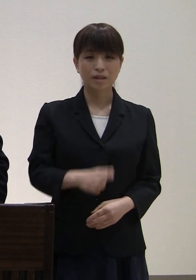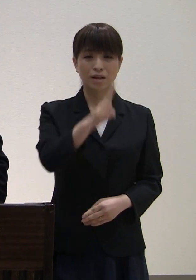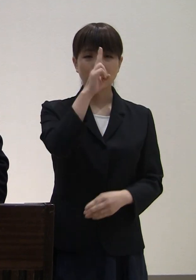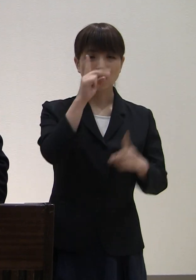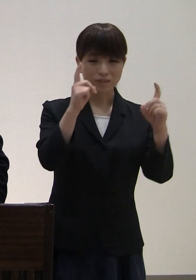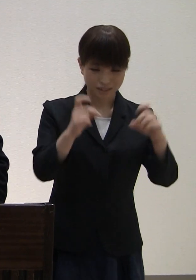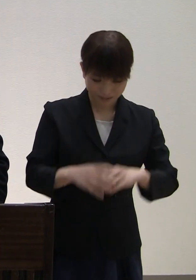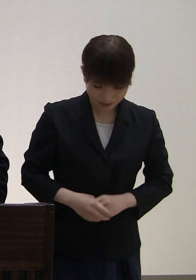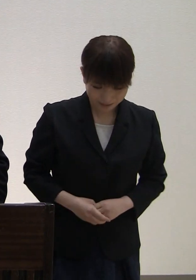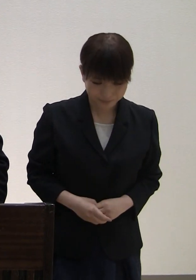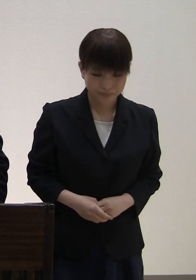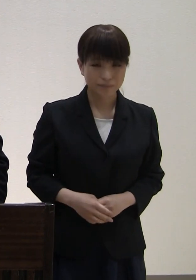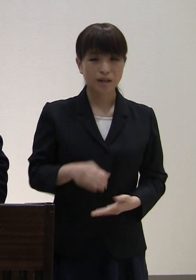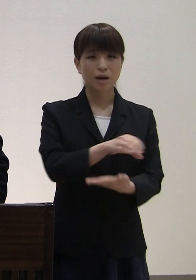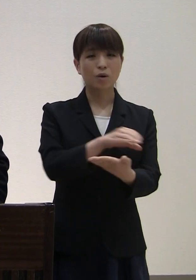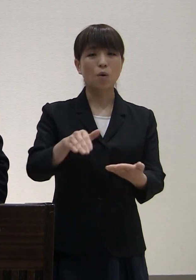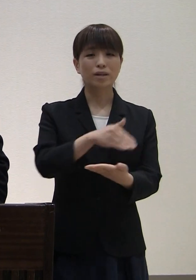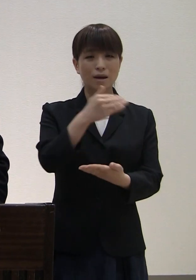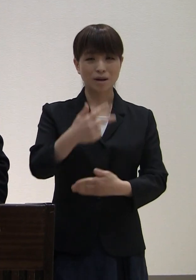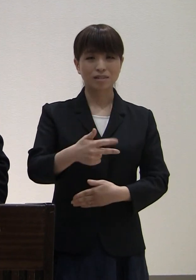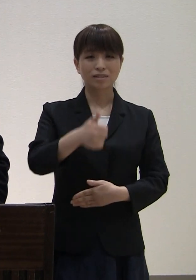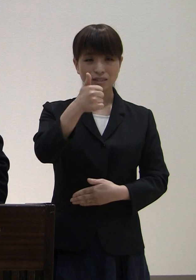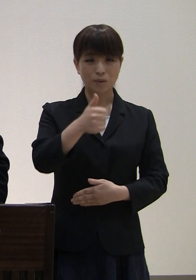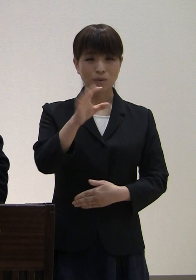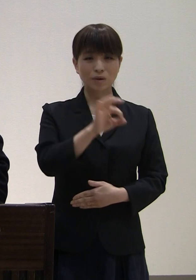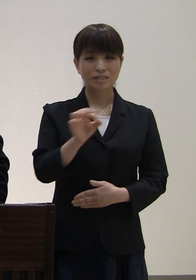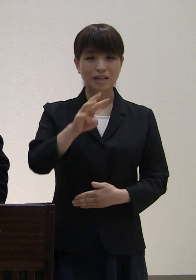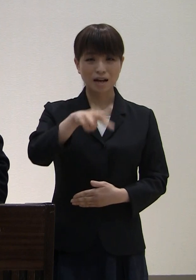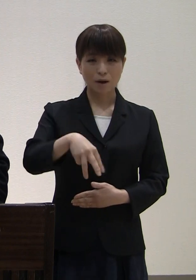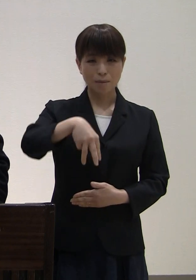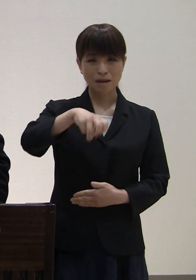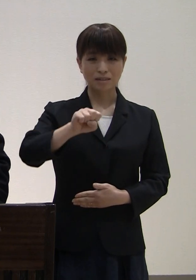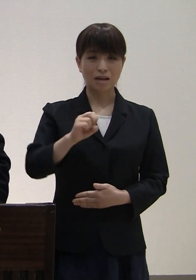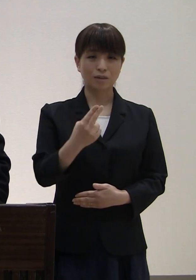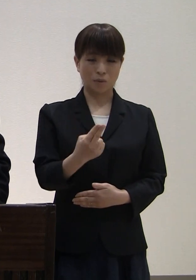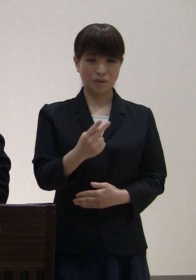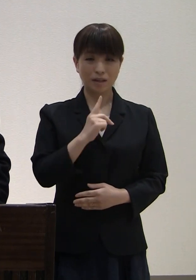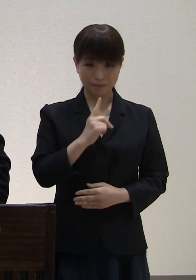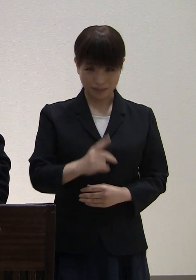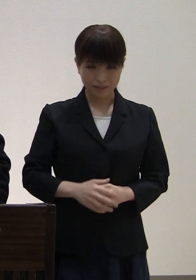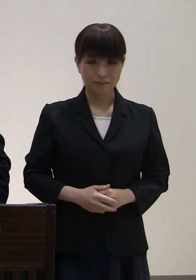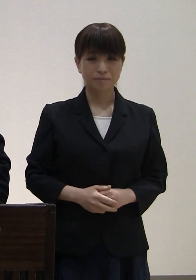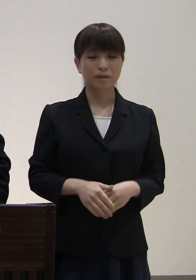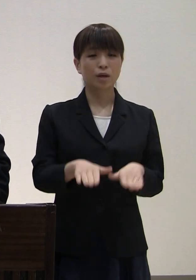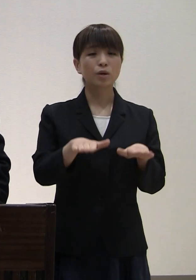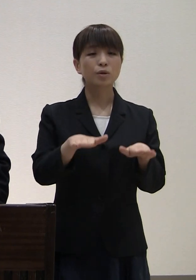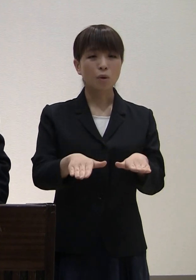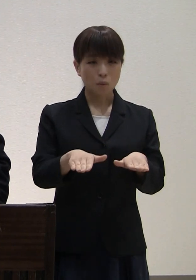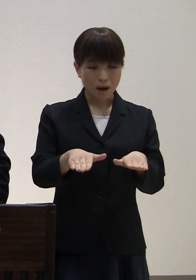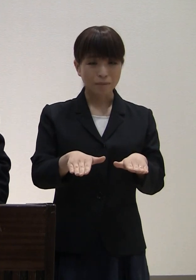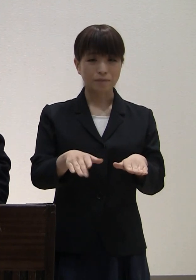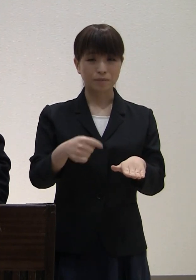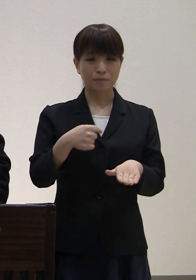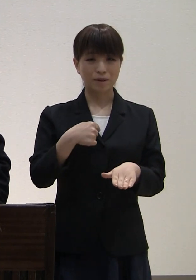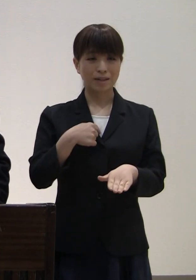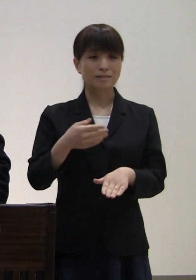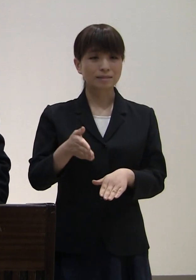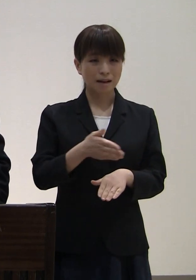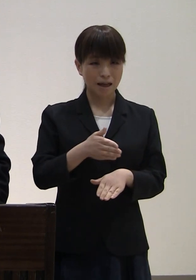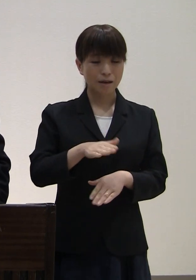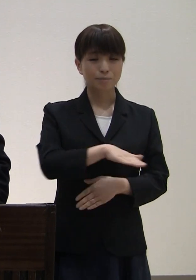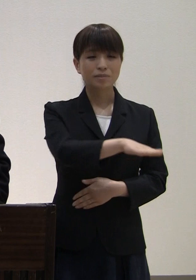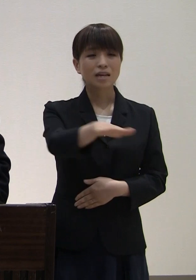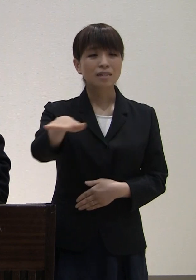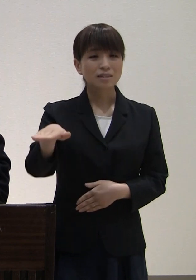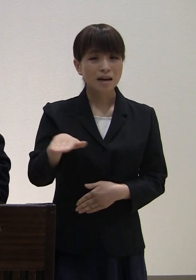こんにちは、郡山市長の品川雅人です。今日は市長から市民の皆様